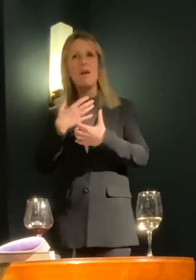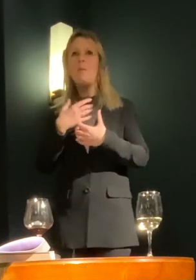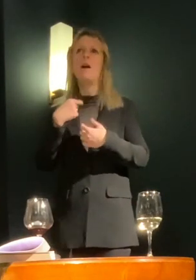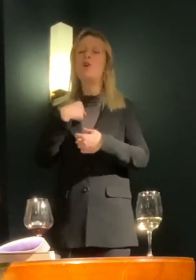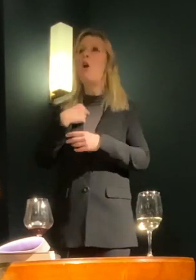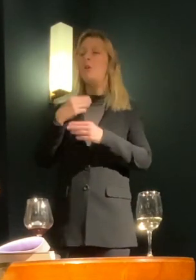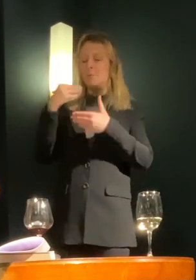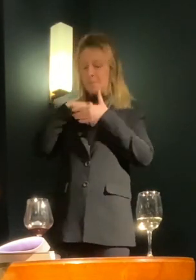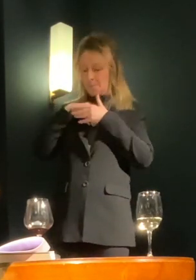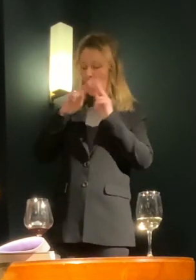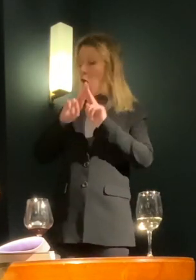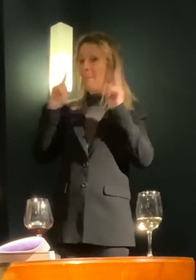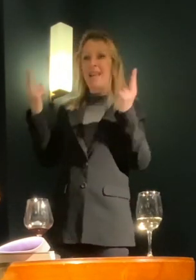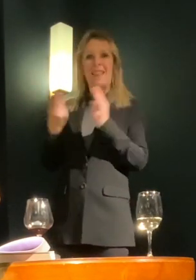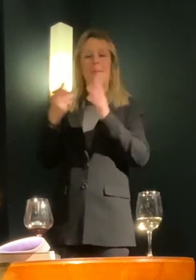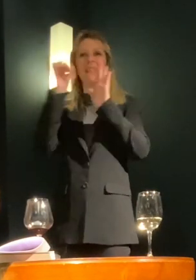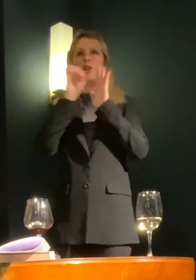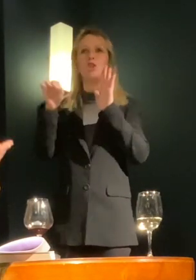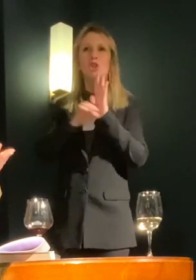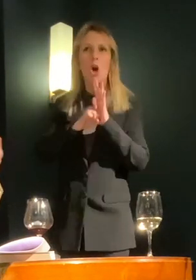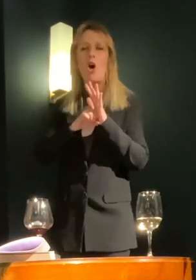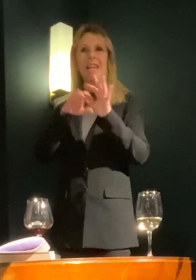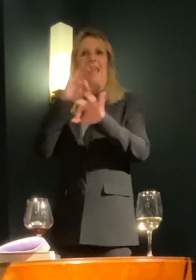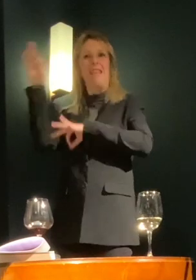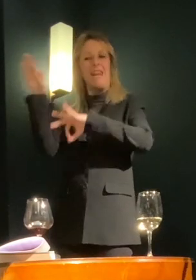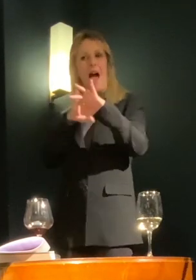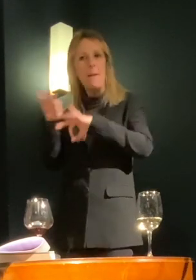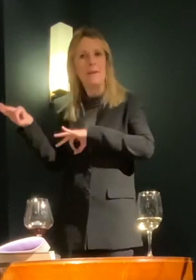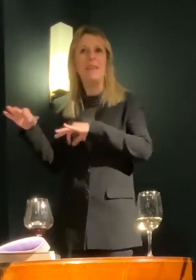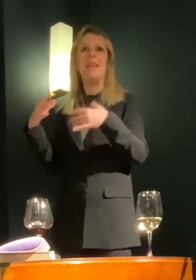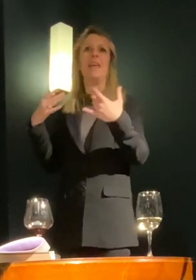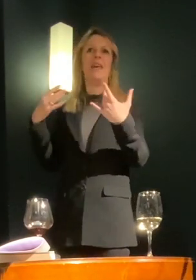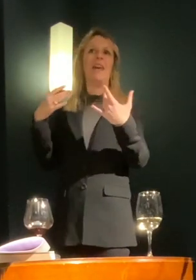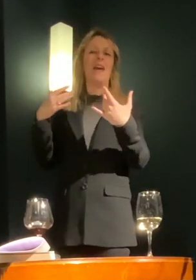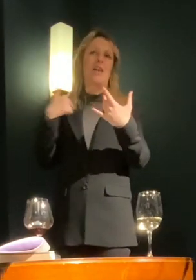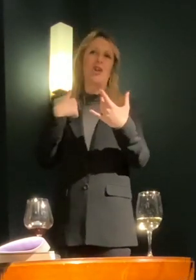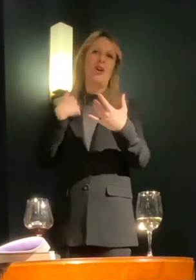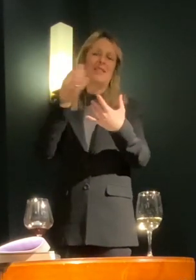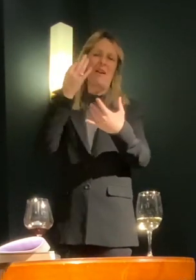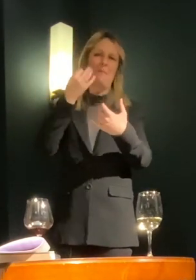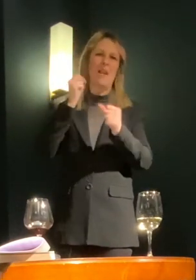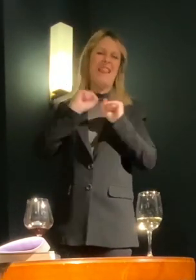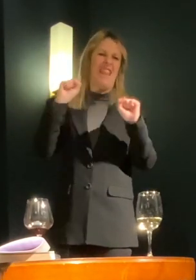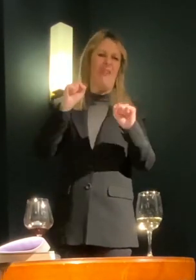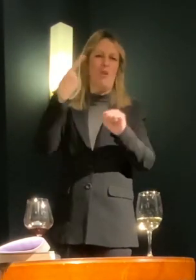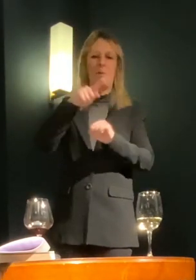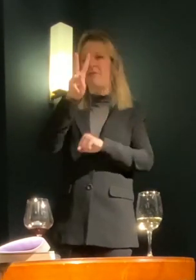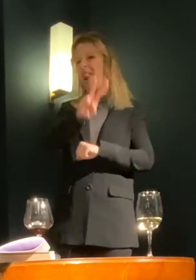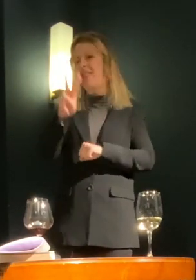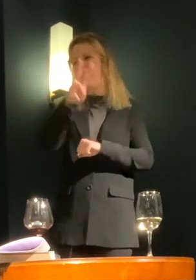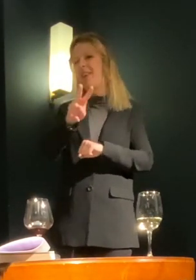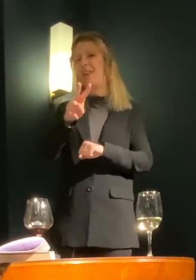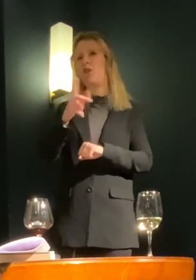presa dalla storia, dalle dinamiche, facendo sempre in realtà il tifo per Valerio, ma perché secondo me Valerio lo siamo un po'